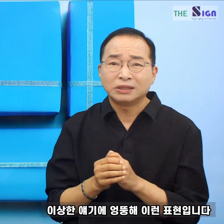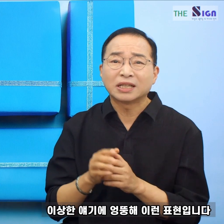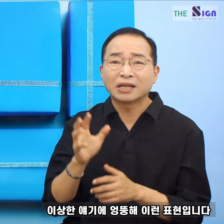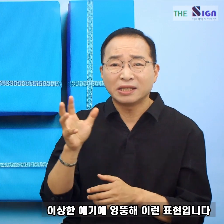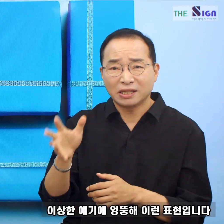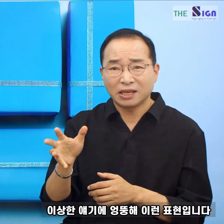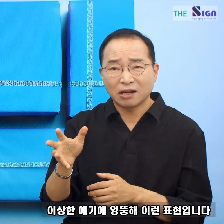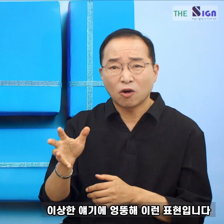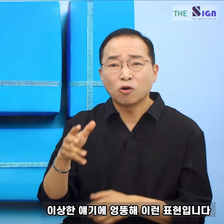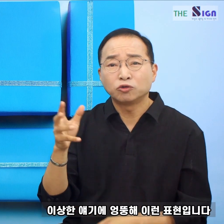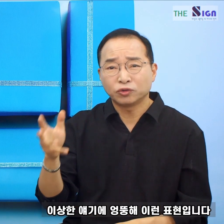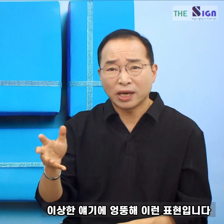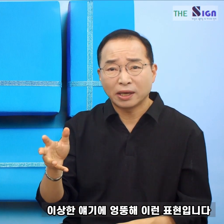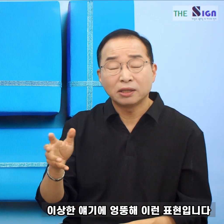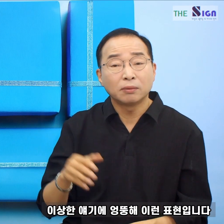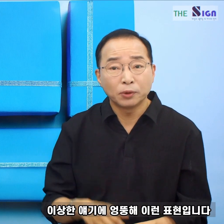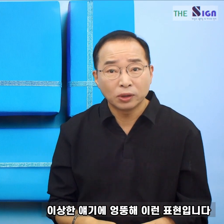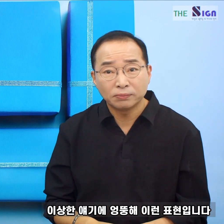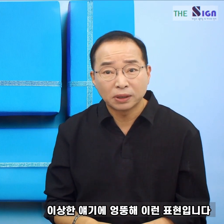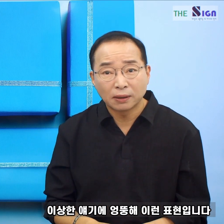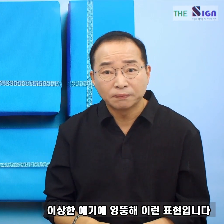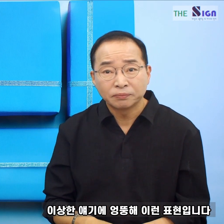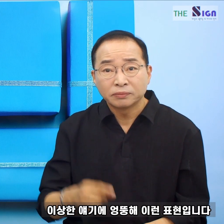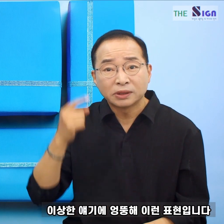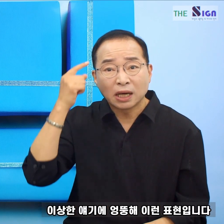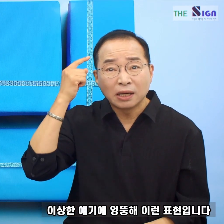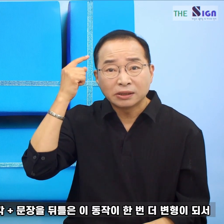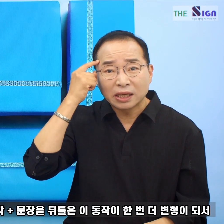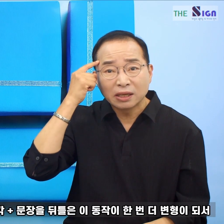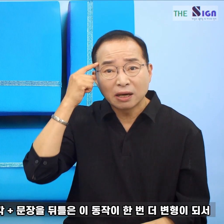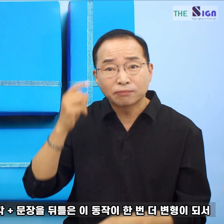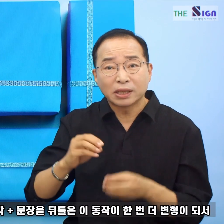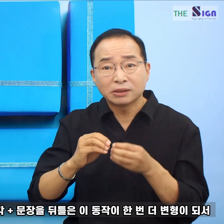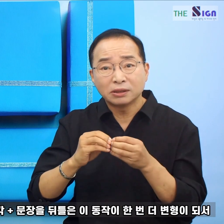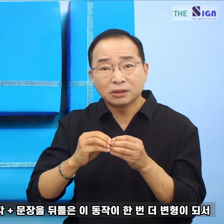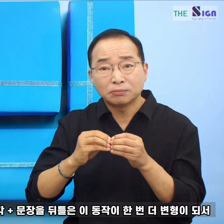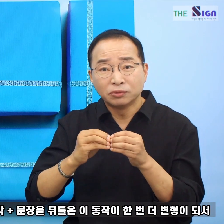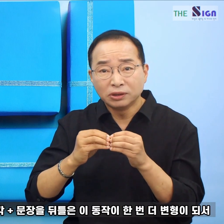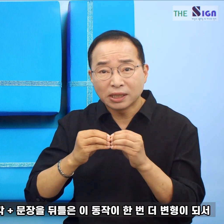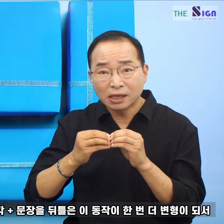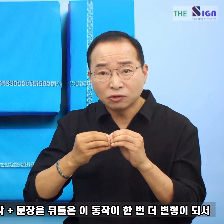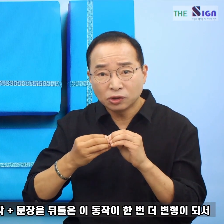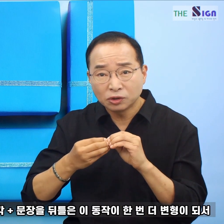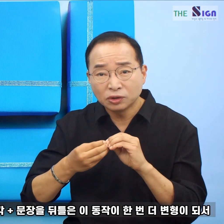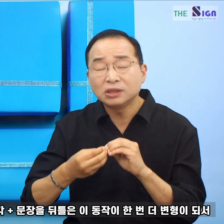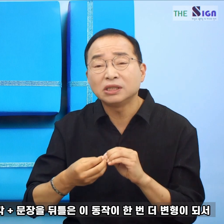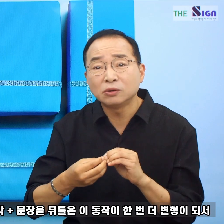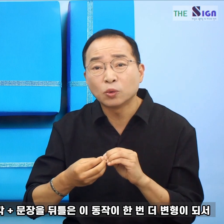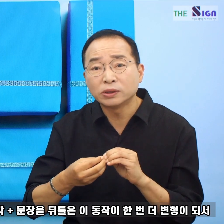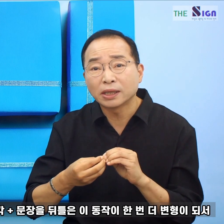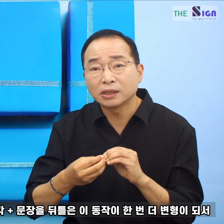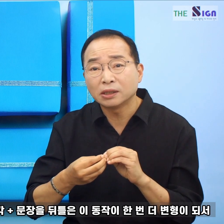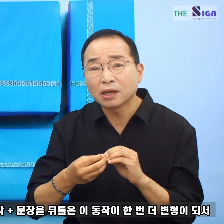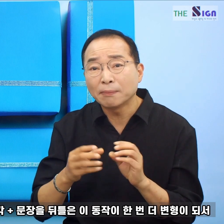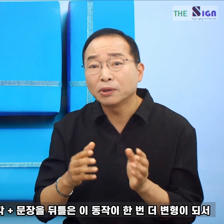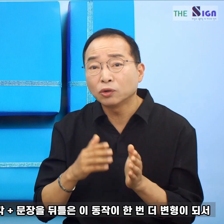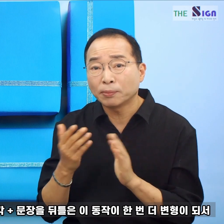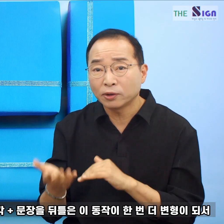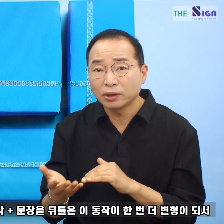이상한 얘기에 엉뚱해 이런 표현입니다. 자, 생각 플러스 문장을 뒤트는 이 동작이 한 번 더 변형이 돼서